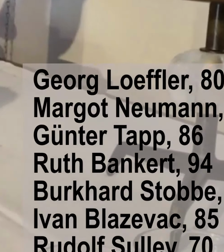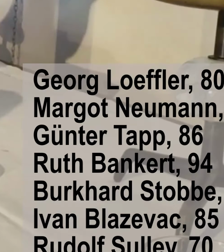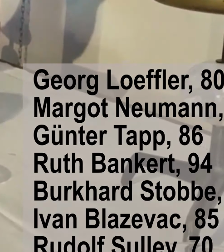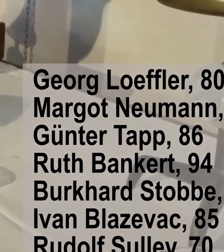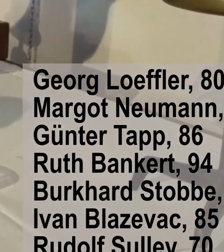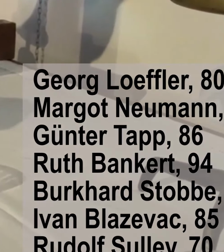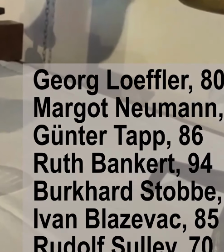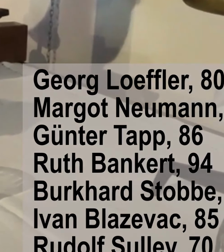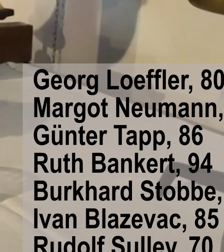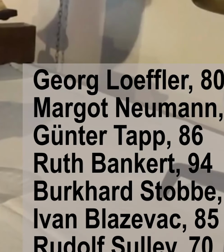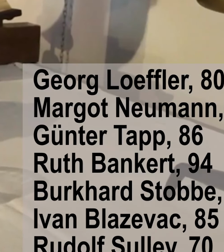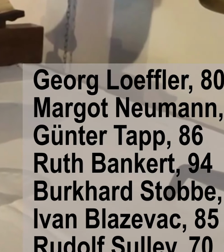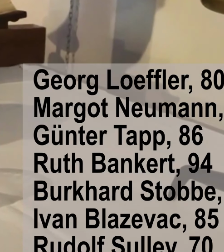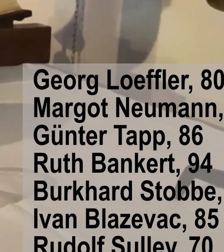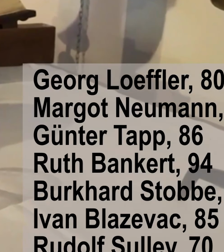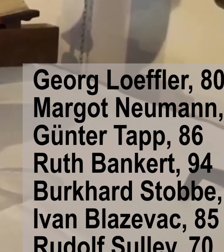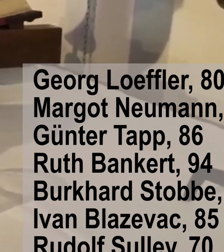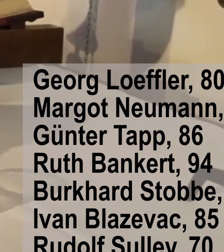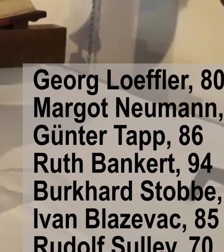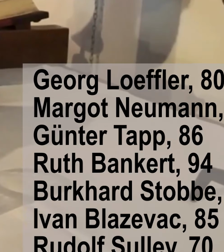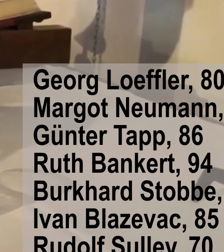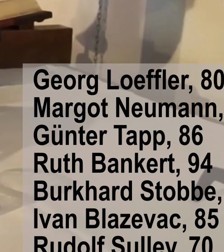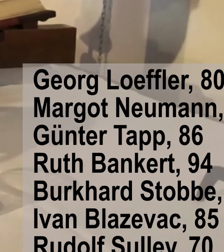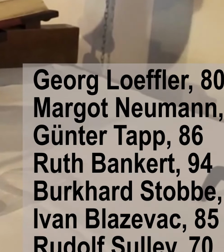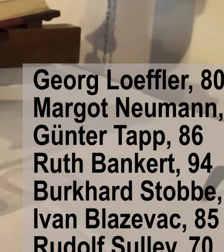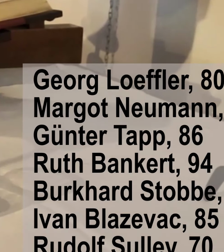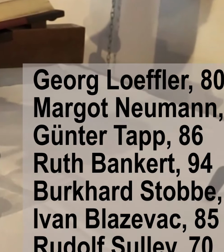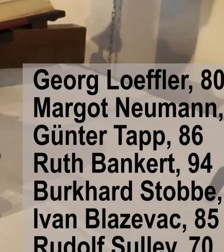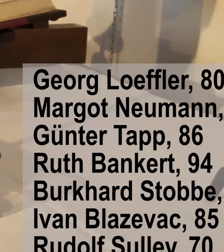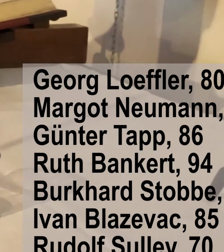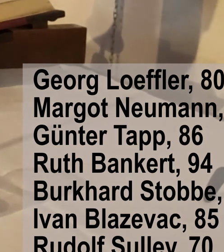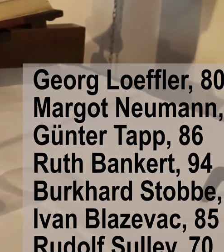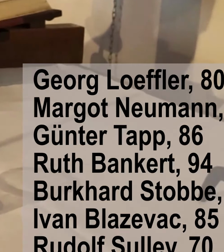Georg Löffler, 80 Jahre.